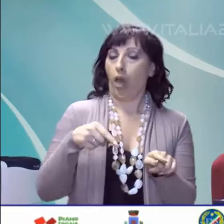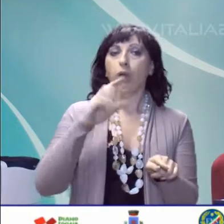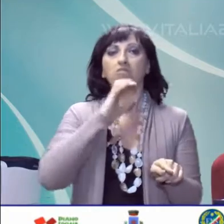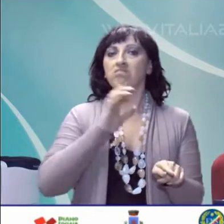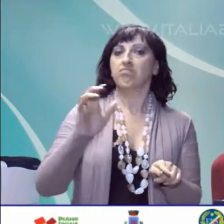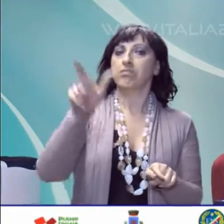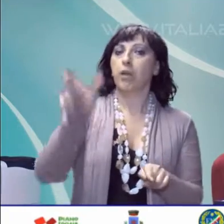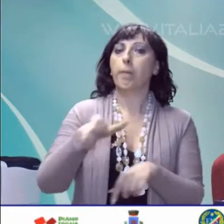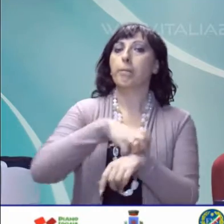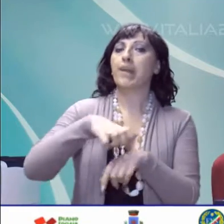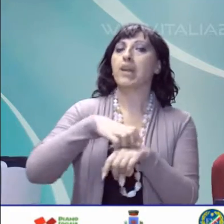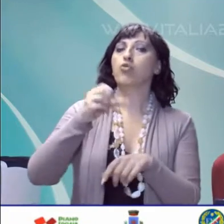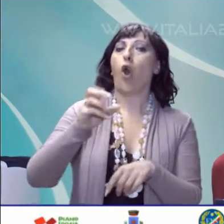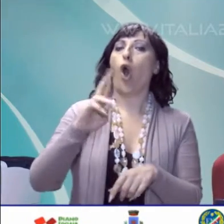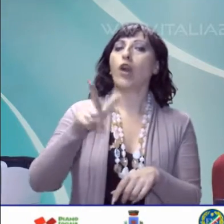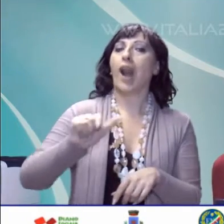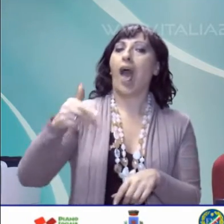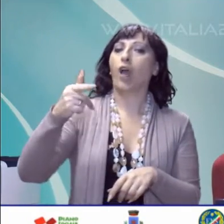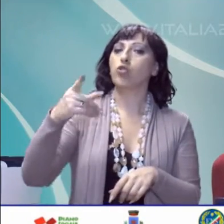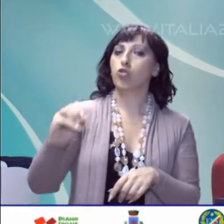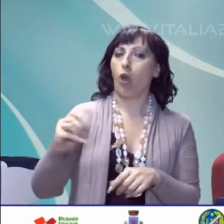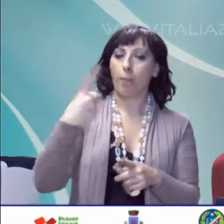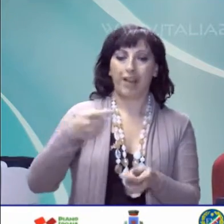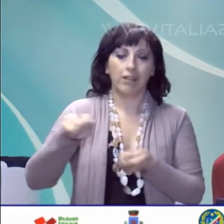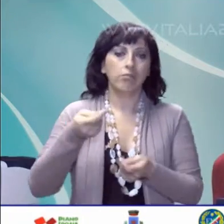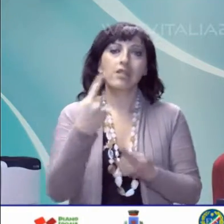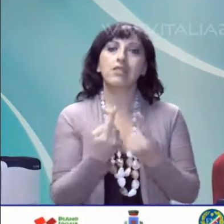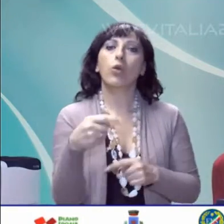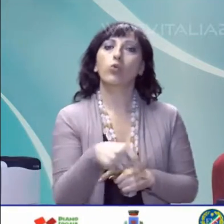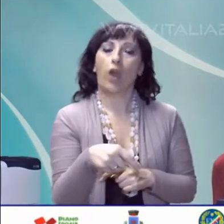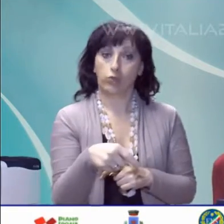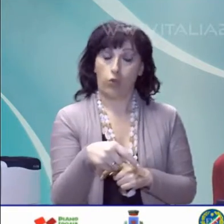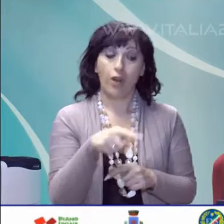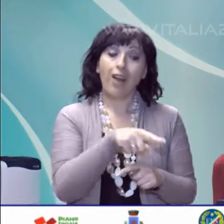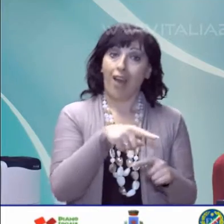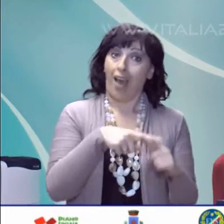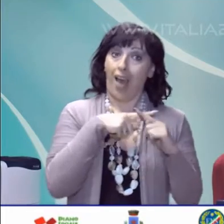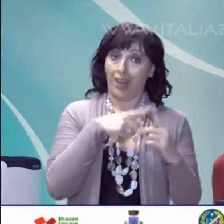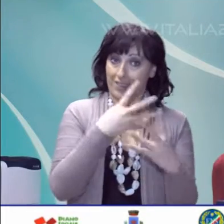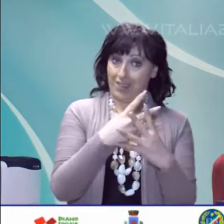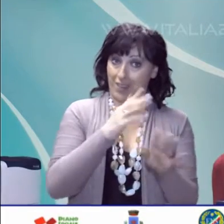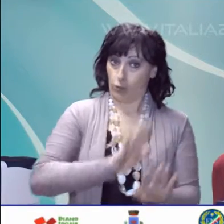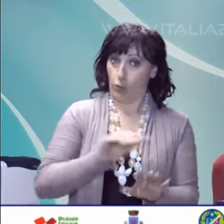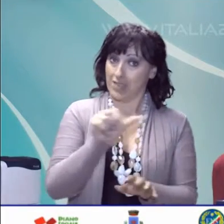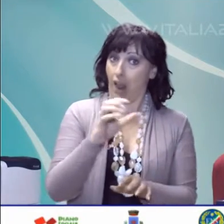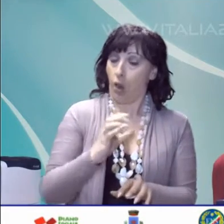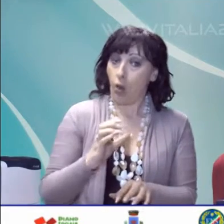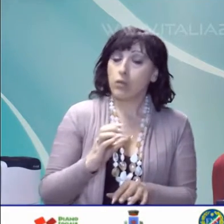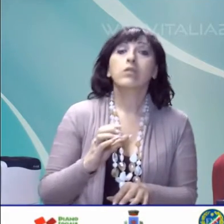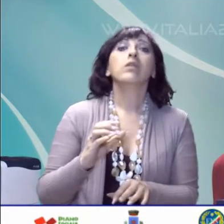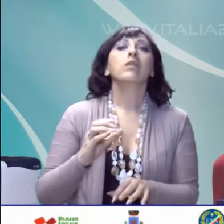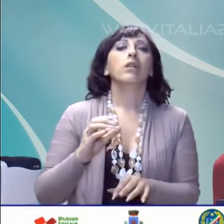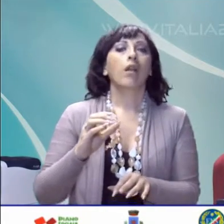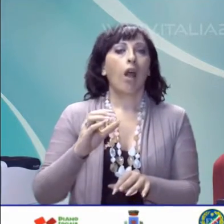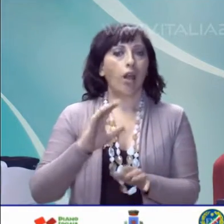ministro Orlando per la gestione della vicenda. L'ex casa circondariale salese è finita